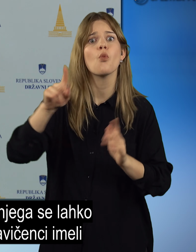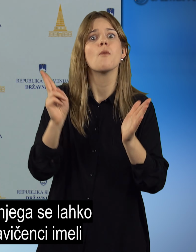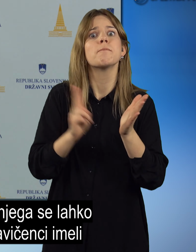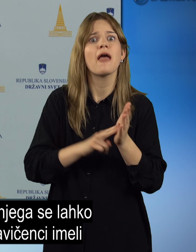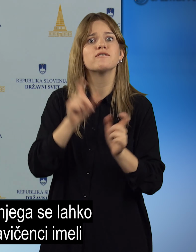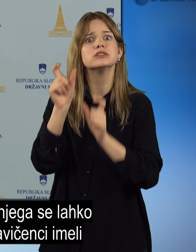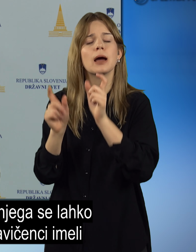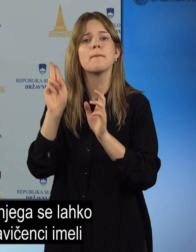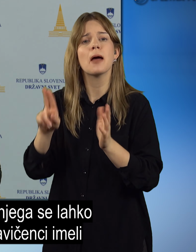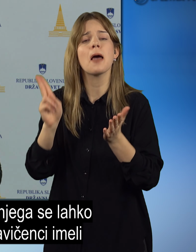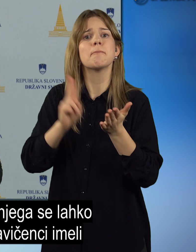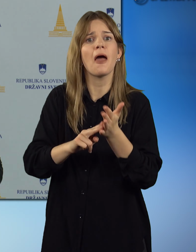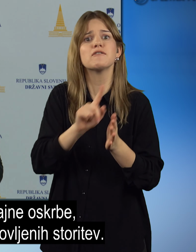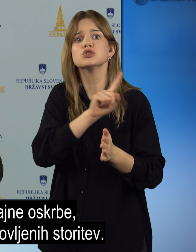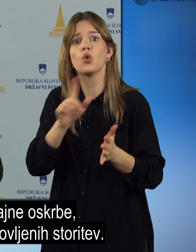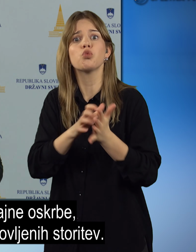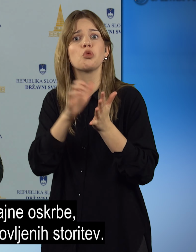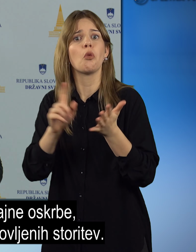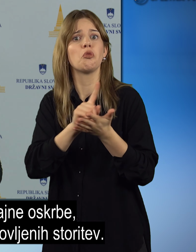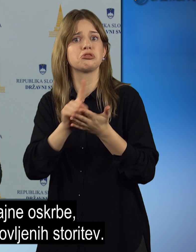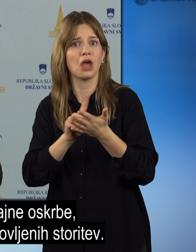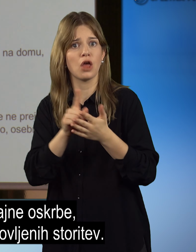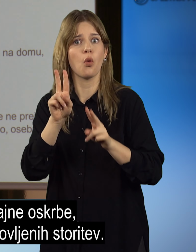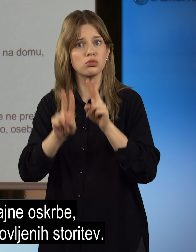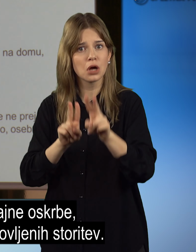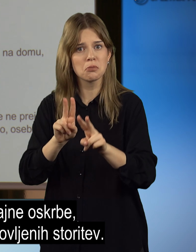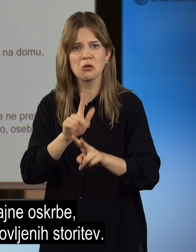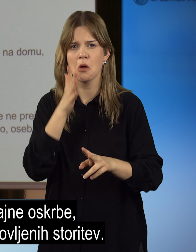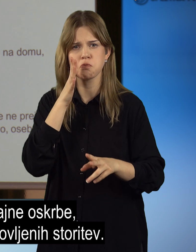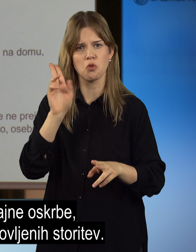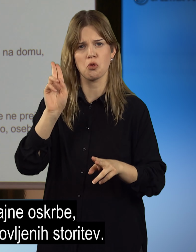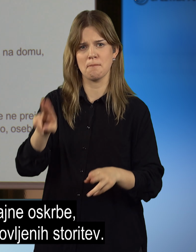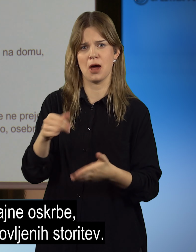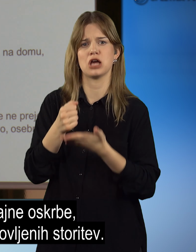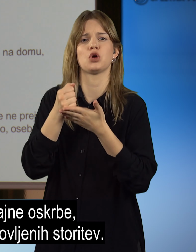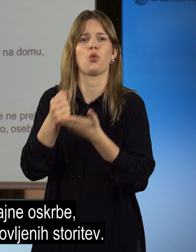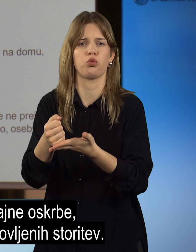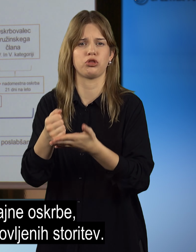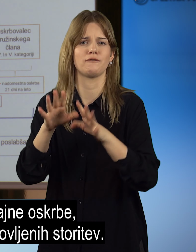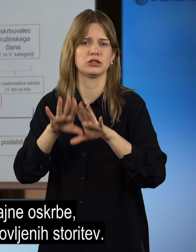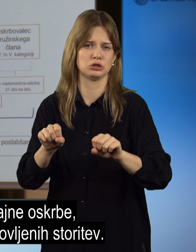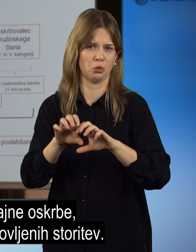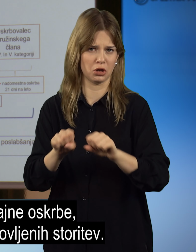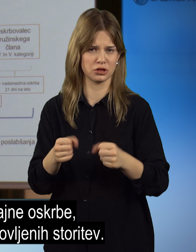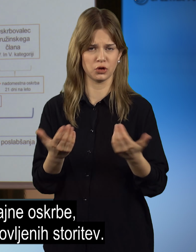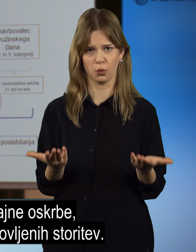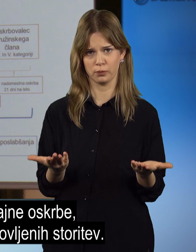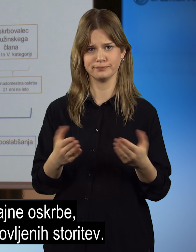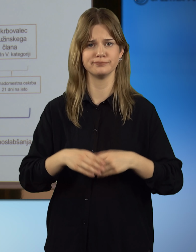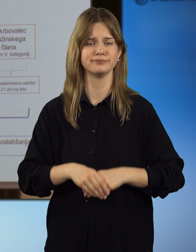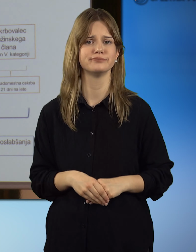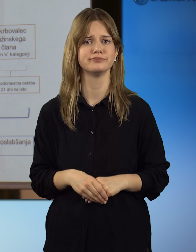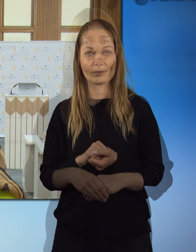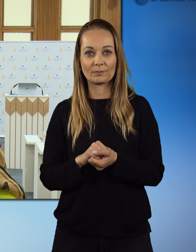da bodo upravičenci imeli pravice do dolgotrajne oskrbe, ne bodo pa imeli zagotovljenih